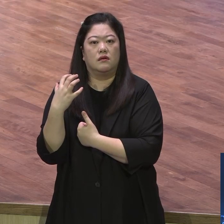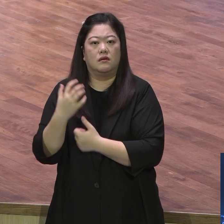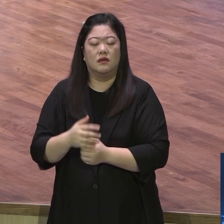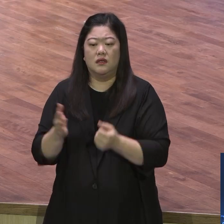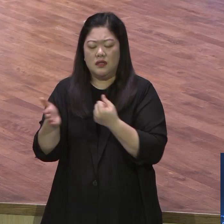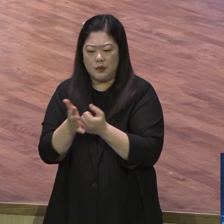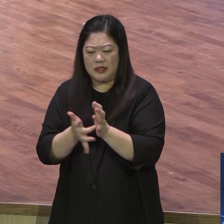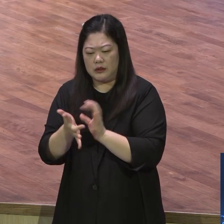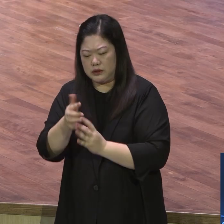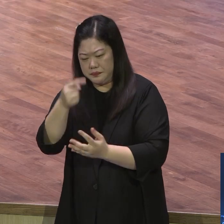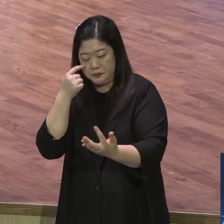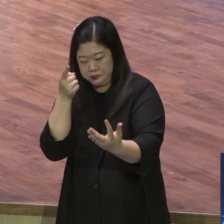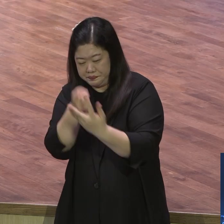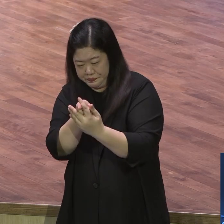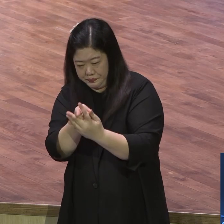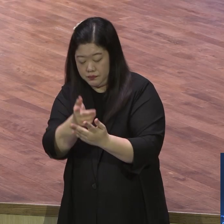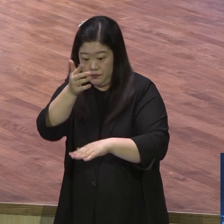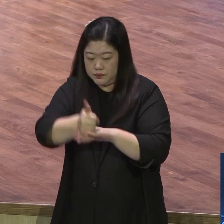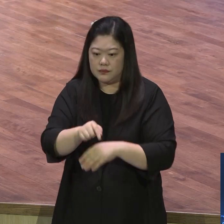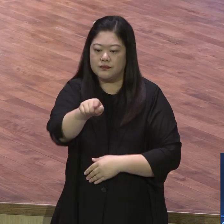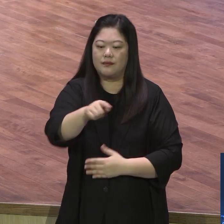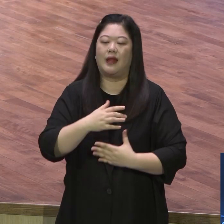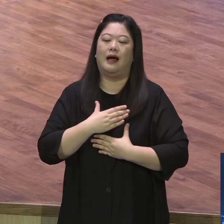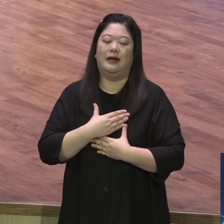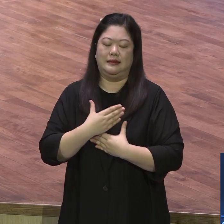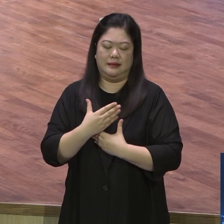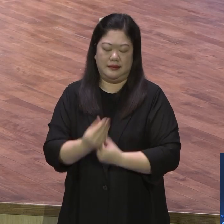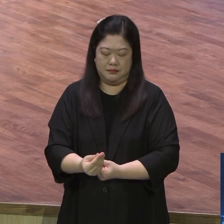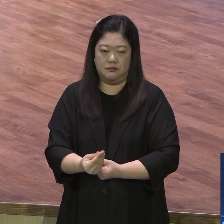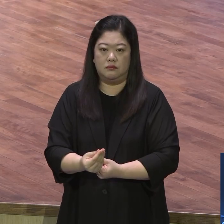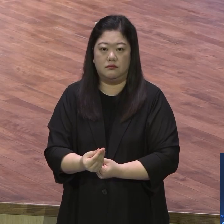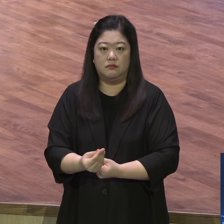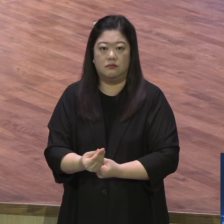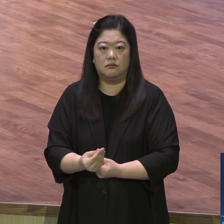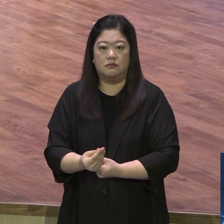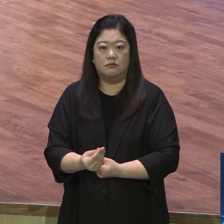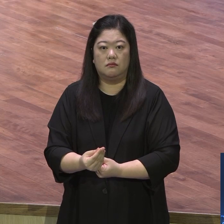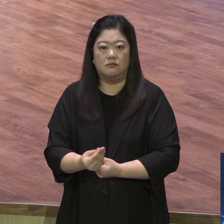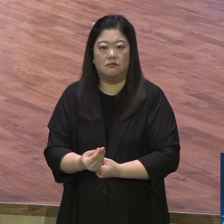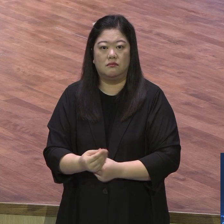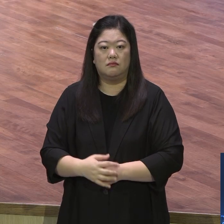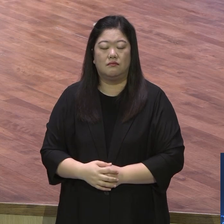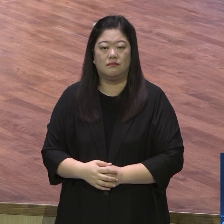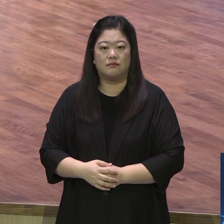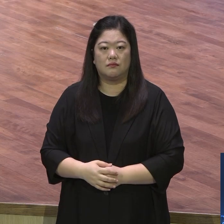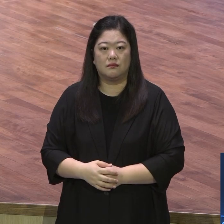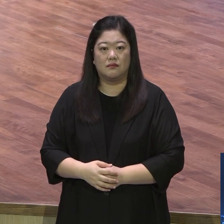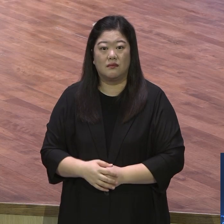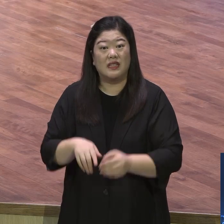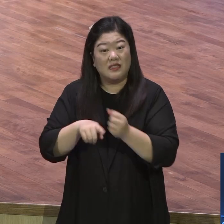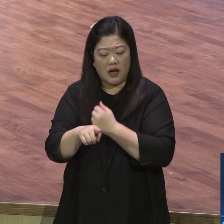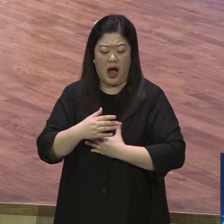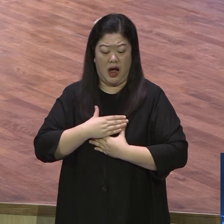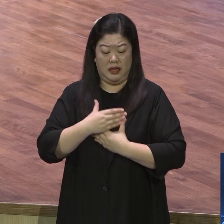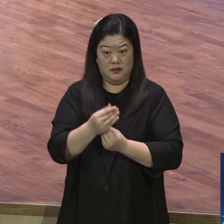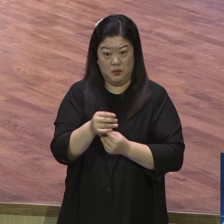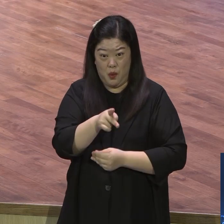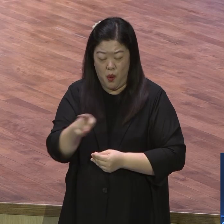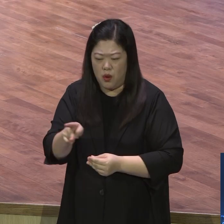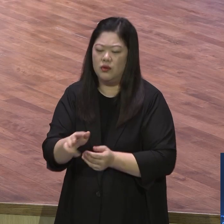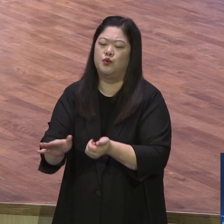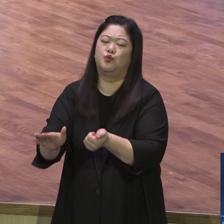안심하라라고 그렇게 말씀하신 것은 참 소망, 참 위로의 메시지를 먼저 하신